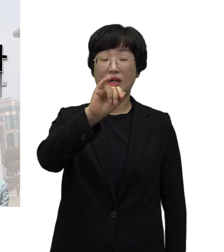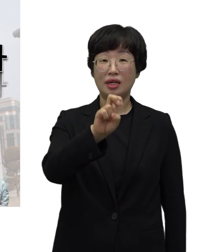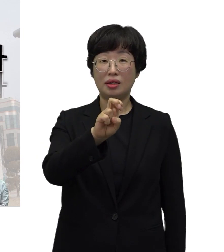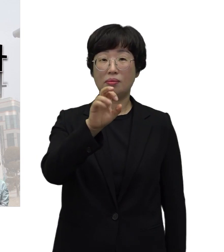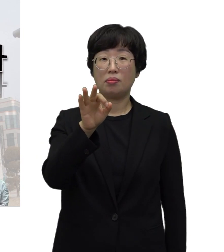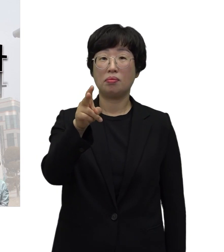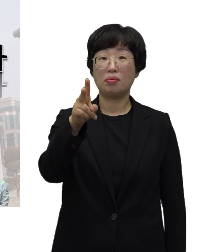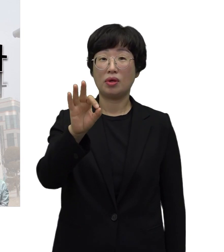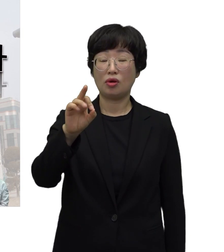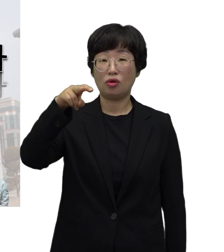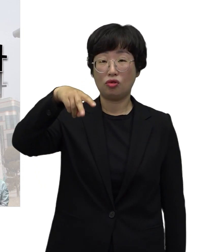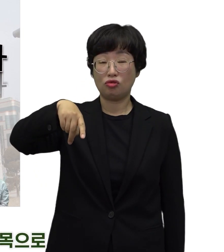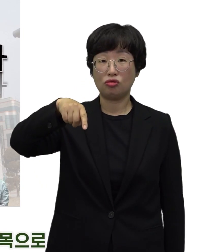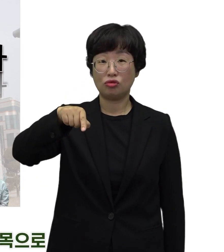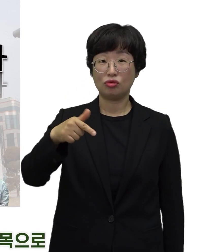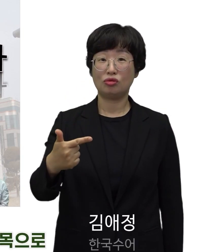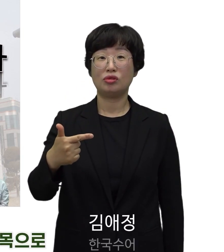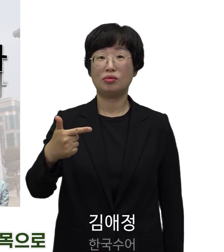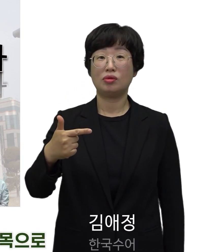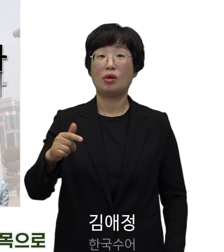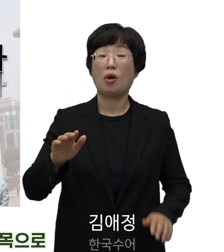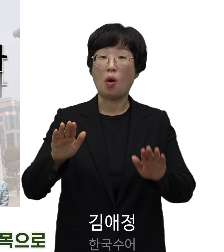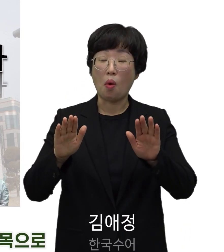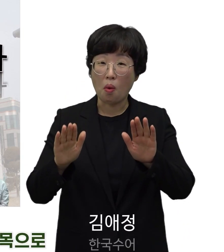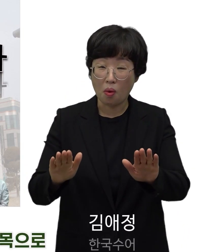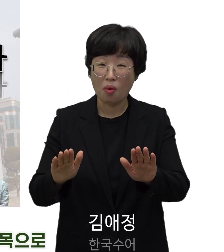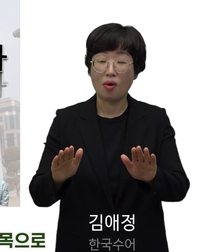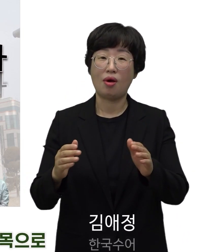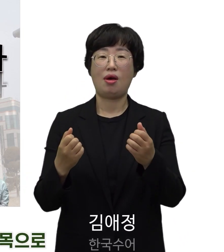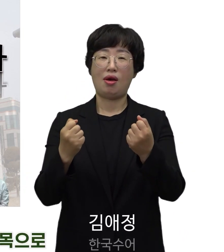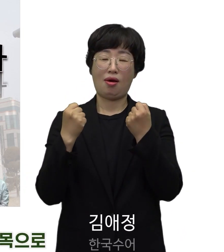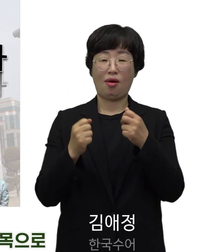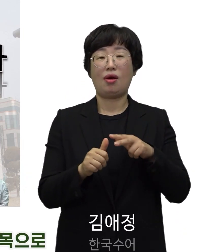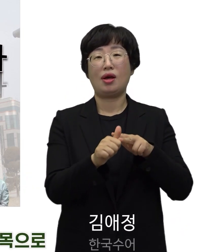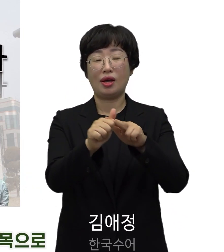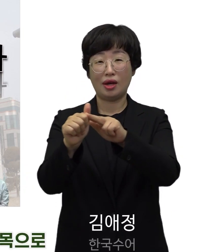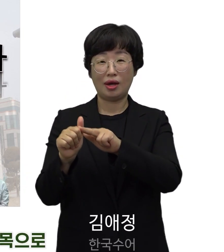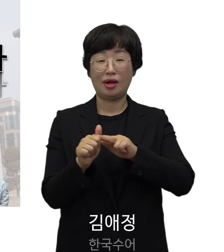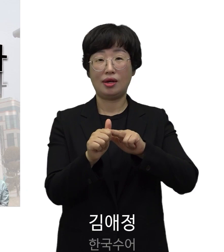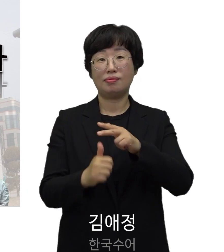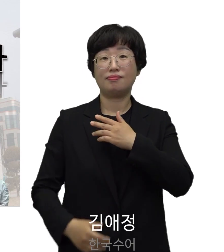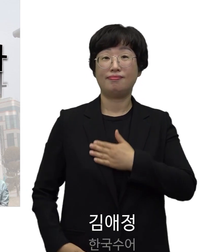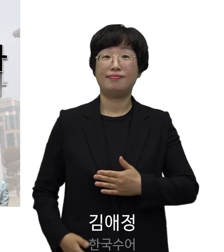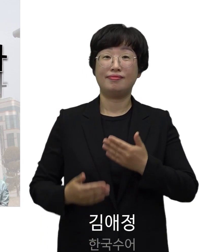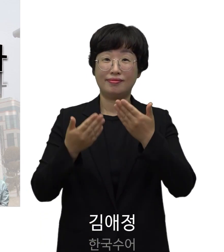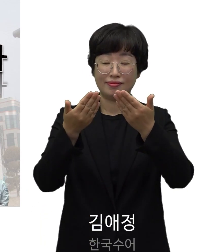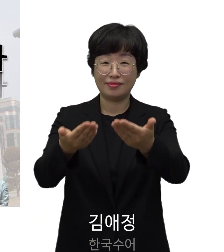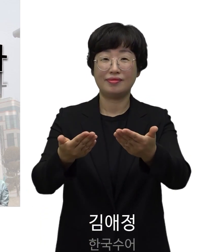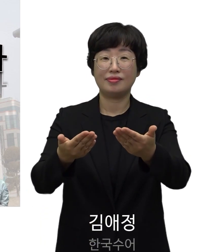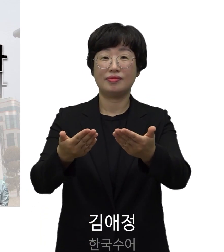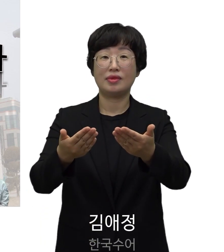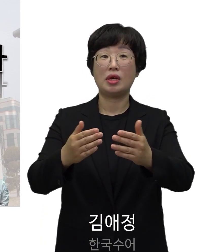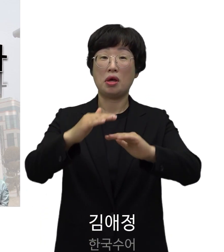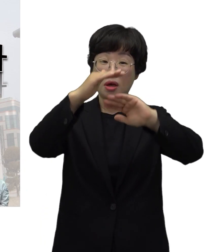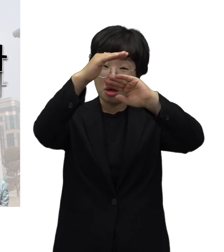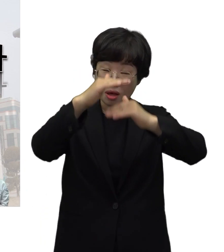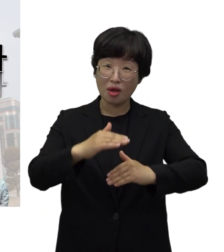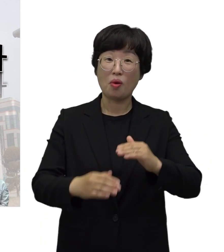정보를 드리게 되었습니다. 나이는 숫자, 혈관이 진짜라는 제목으로 고혈압,